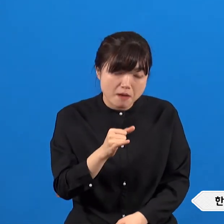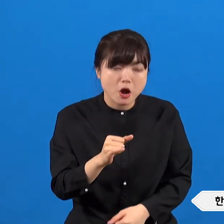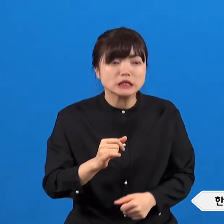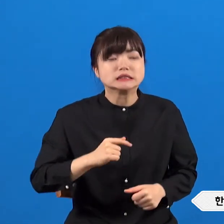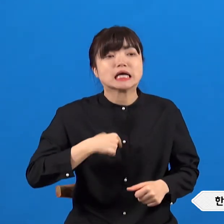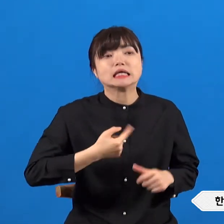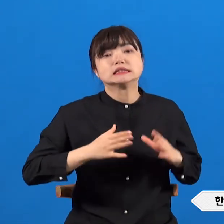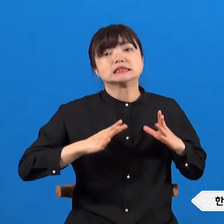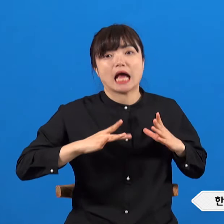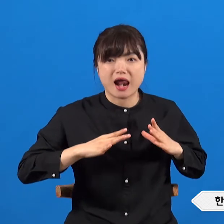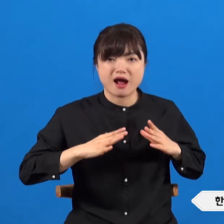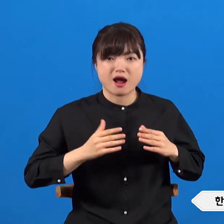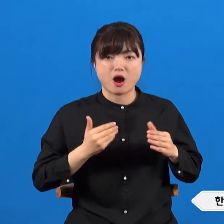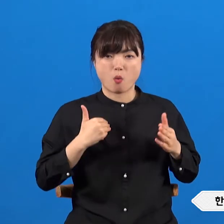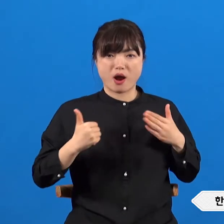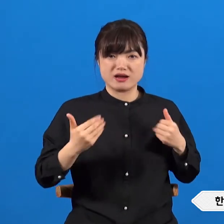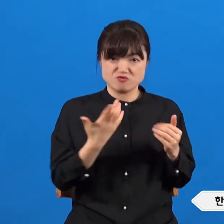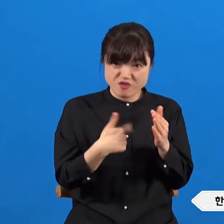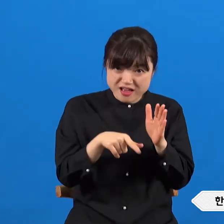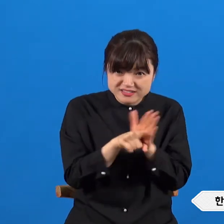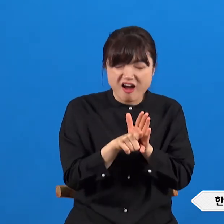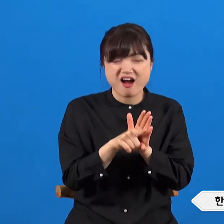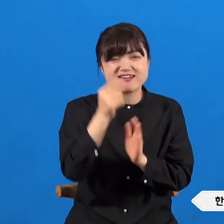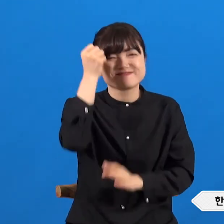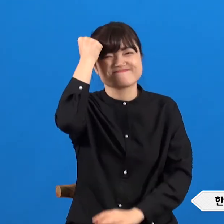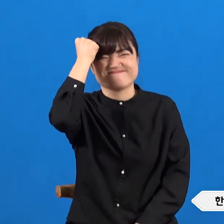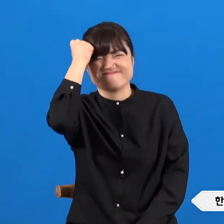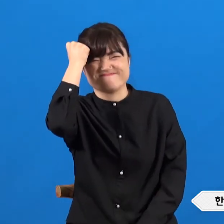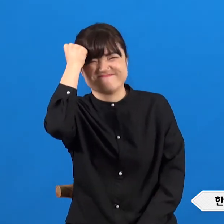자랑하고 자기를 과시하기 위해서 했습니다.